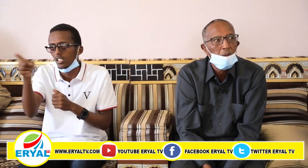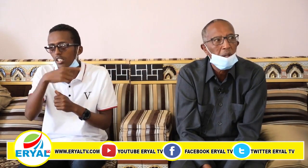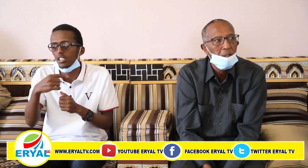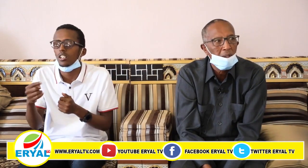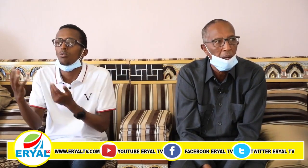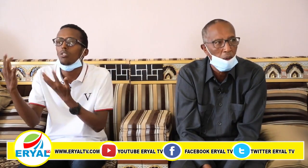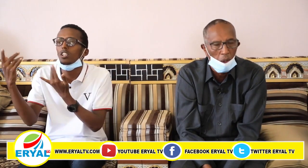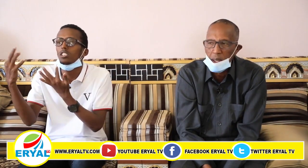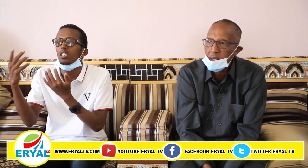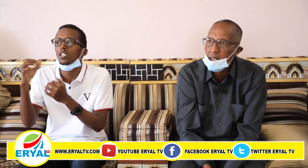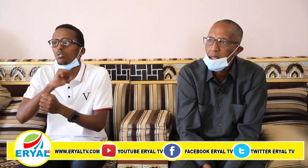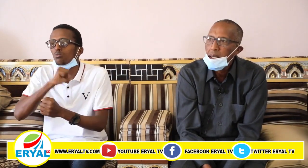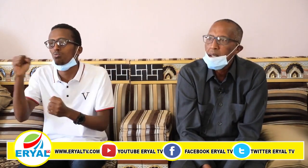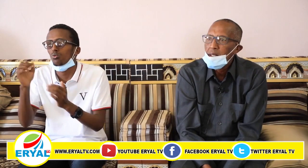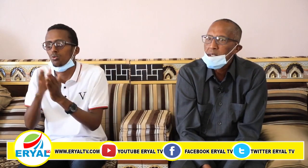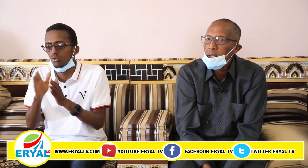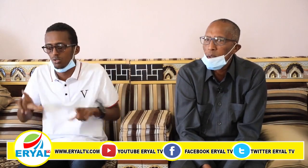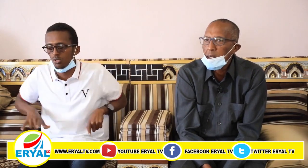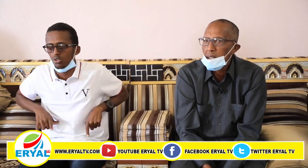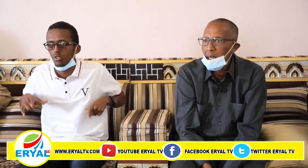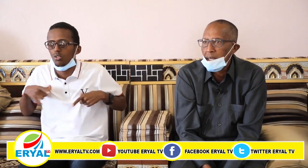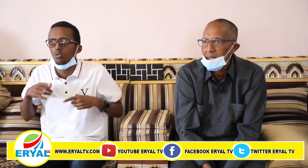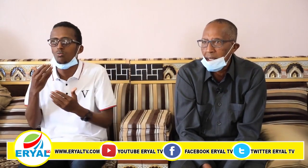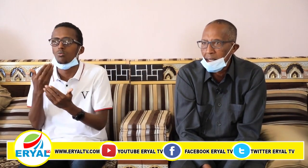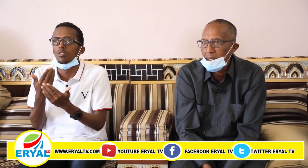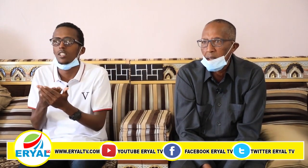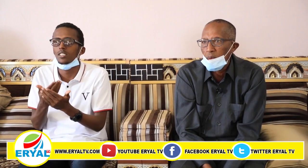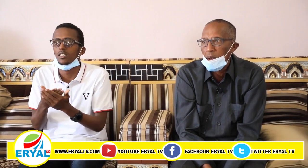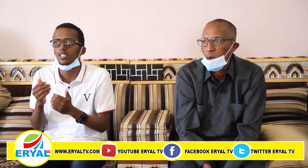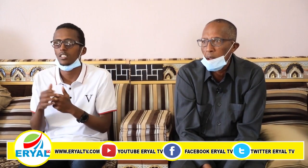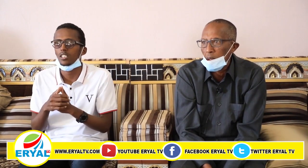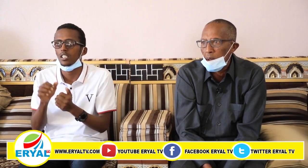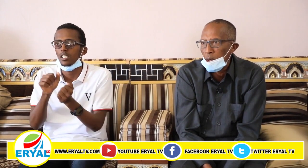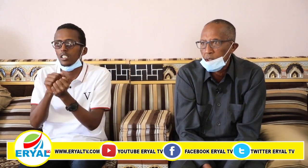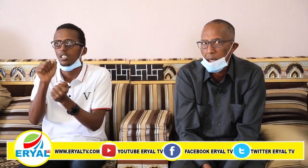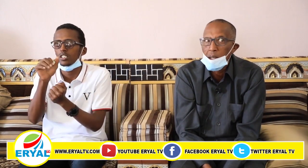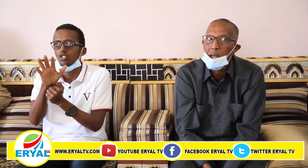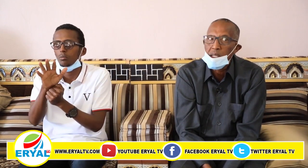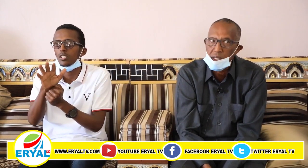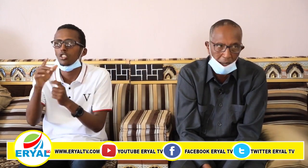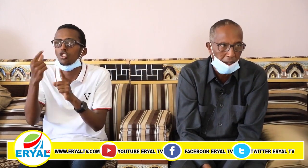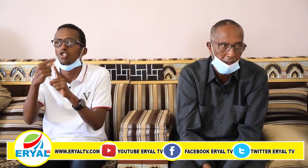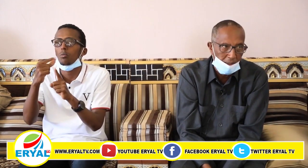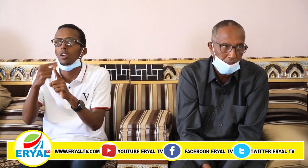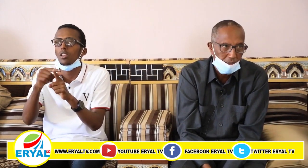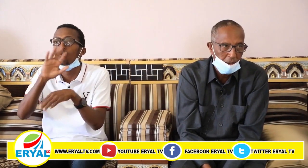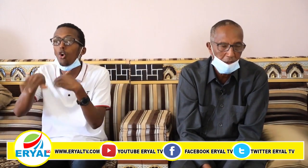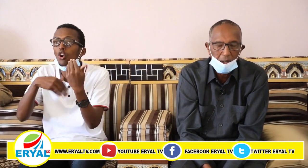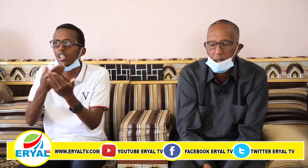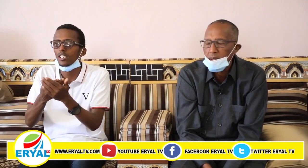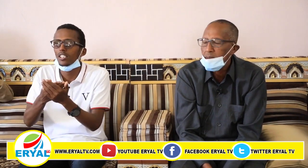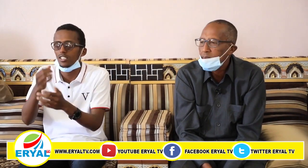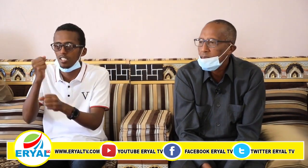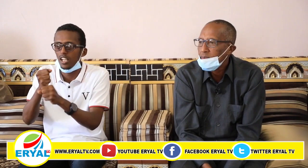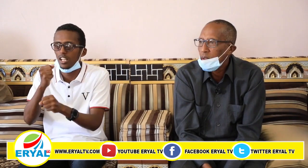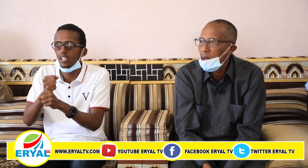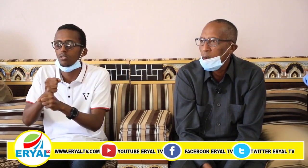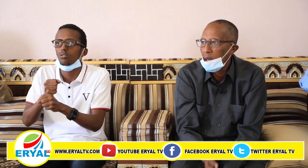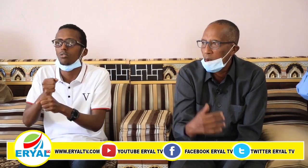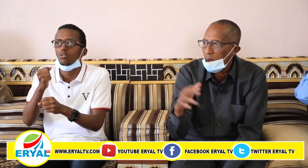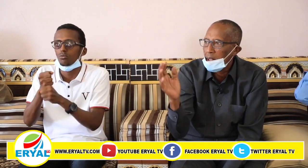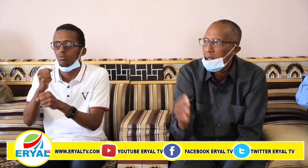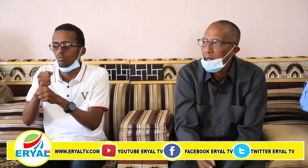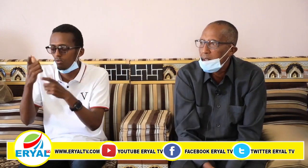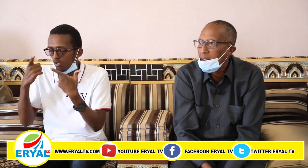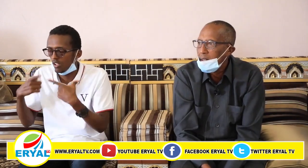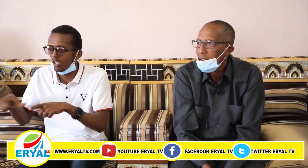iyo nolol wanaagsan shan iyo tobankii aad tidhaahdeen waa goboleed oo noo shaqaynaya waa lagin shaqaynaya waana